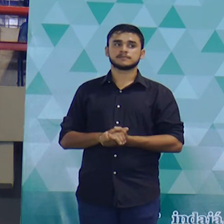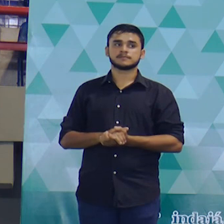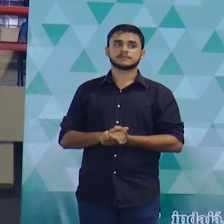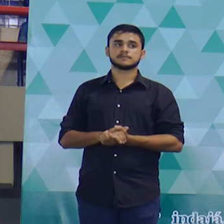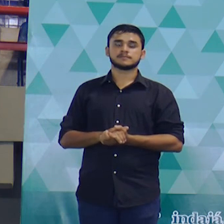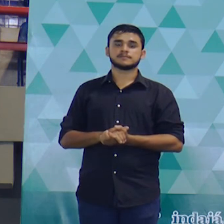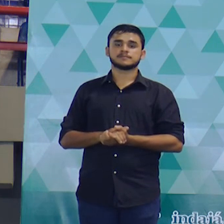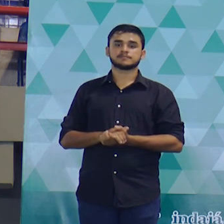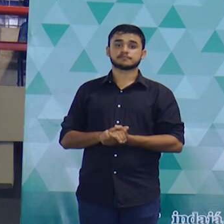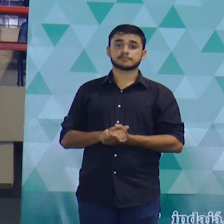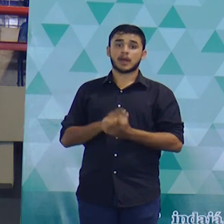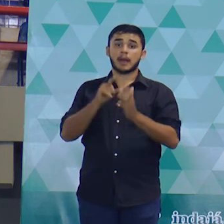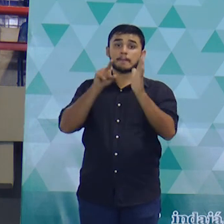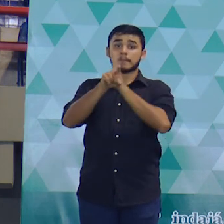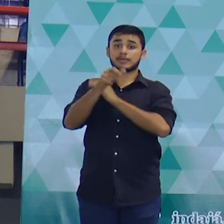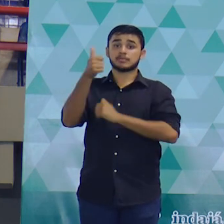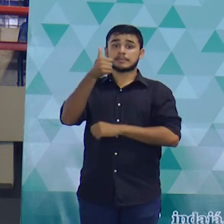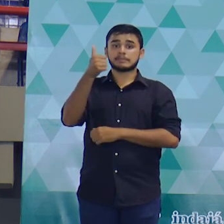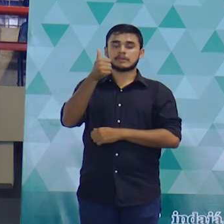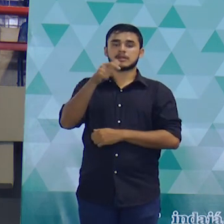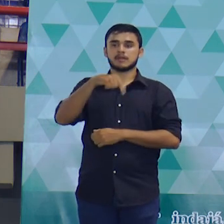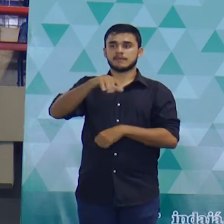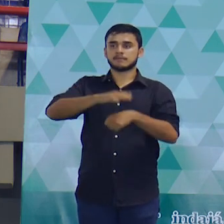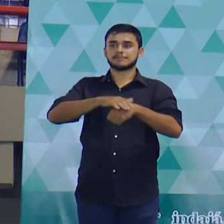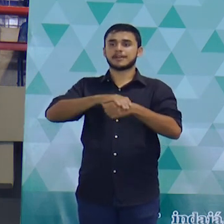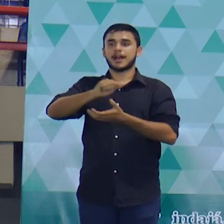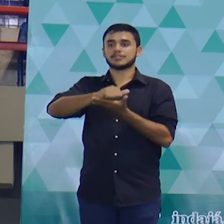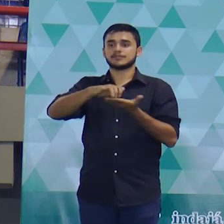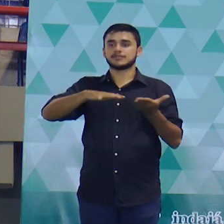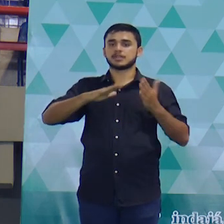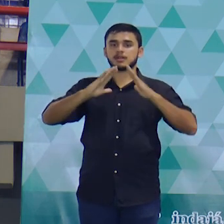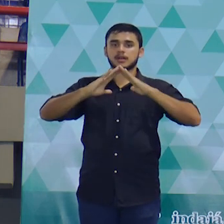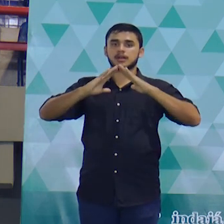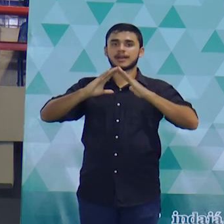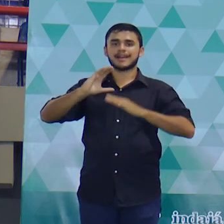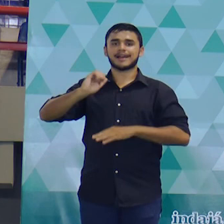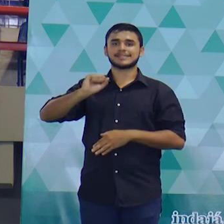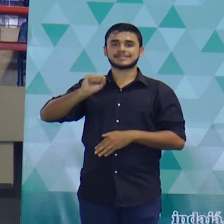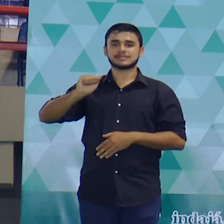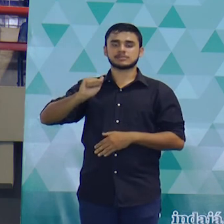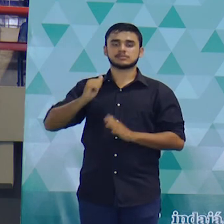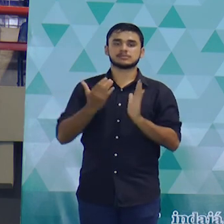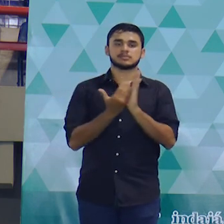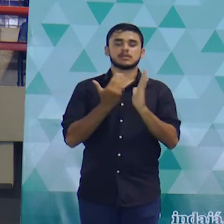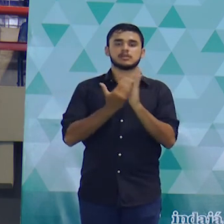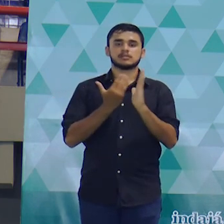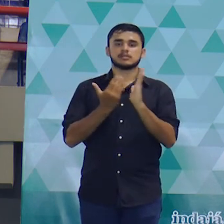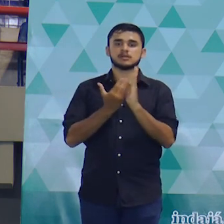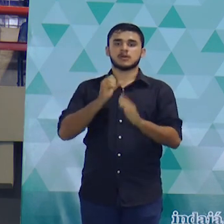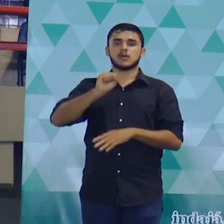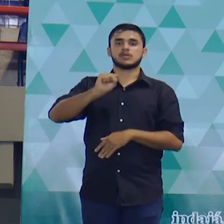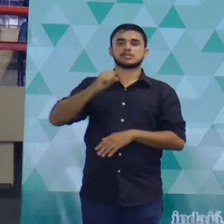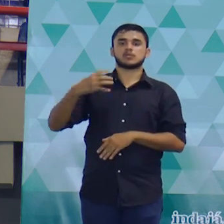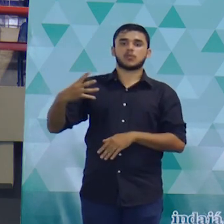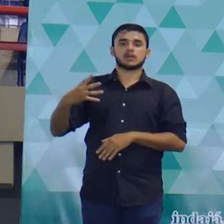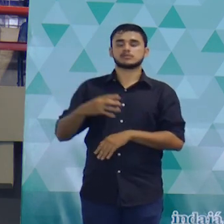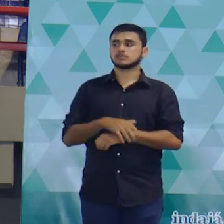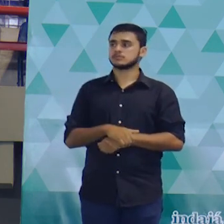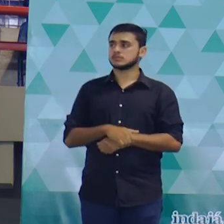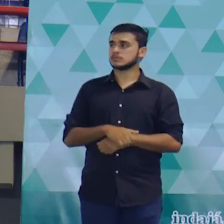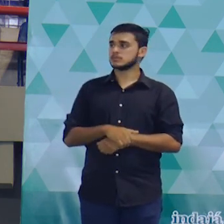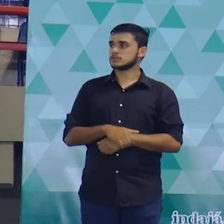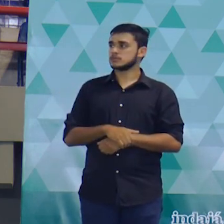Eu acho que é a questão 1 de casa. 1 de casa, página 84.